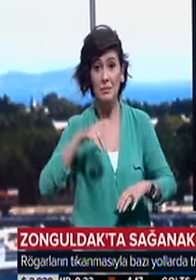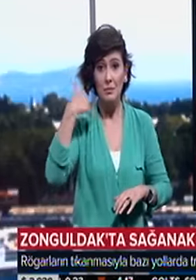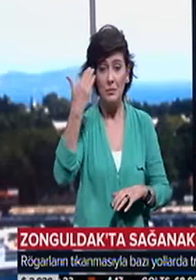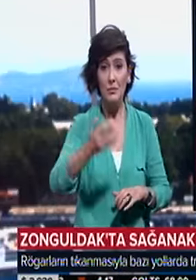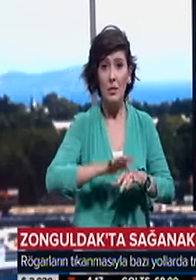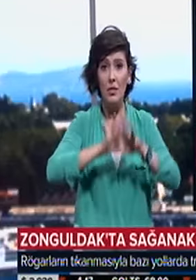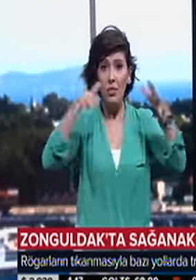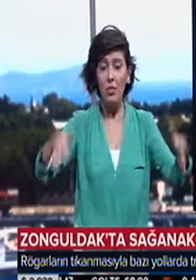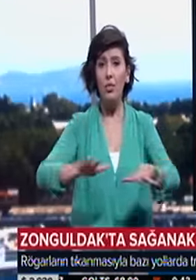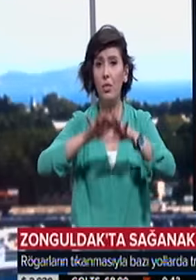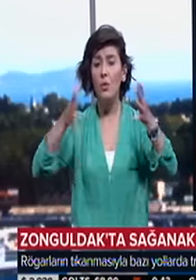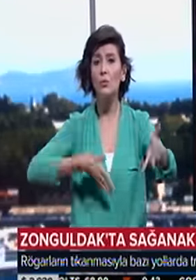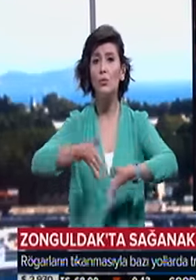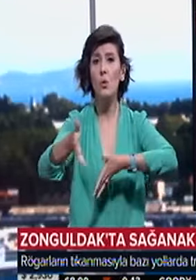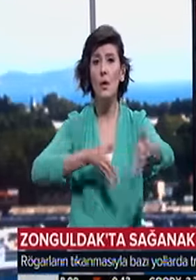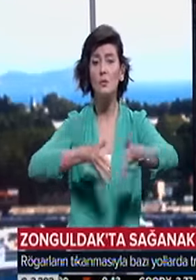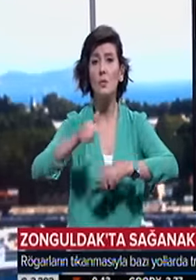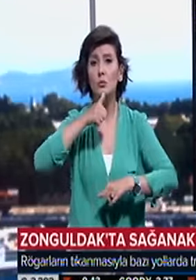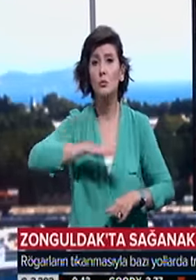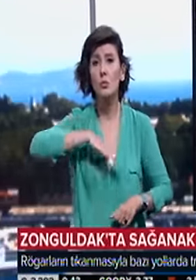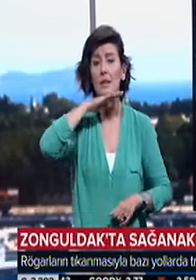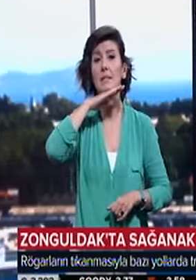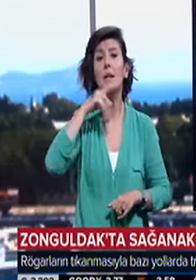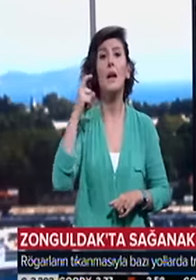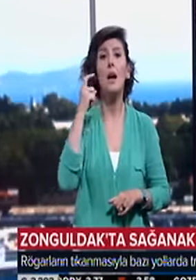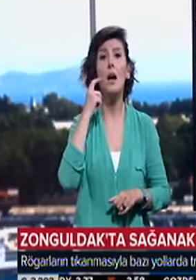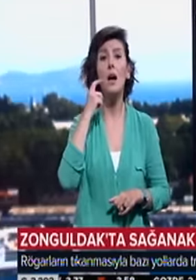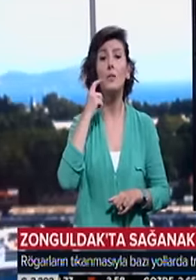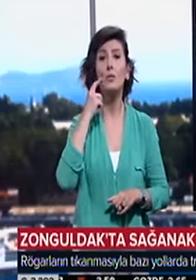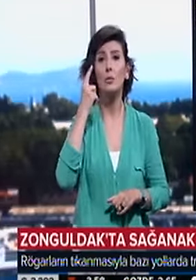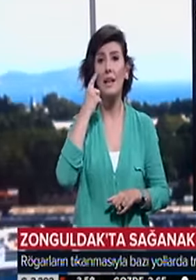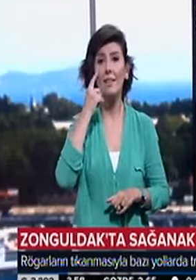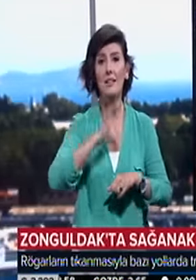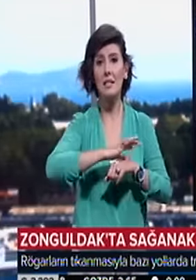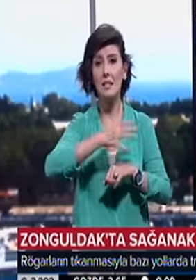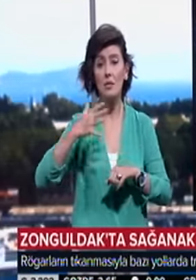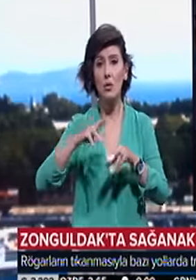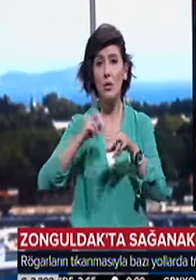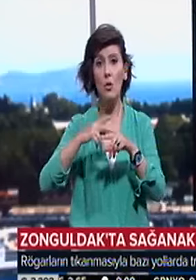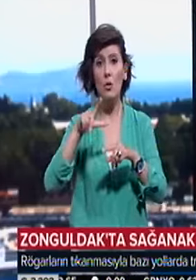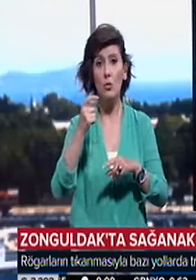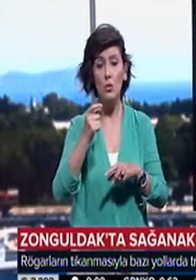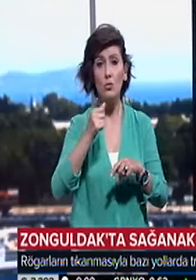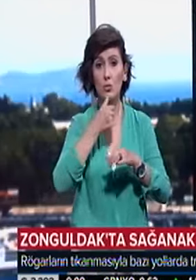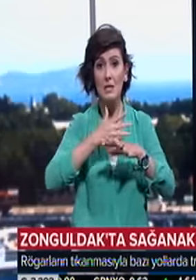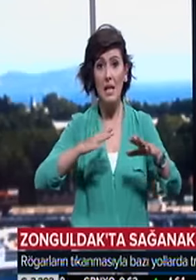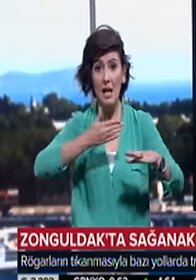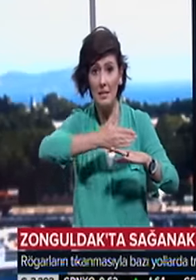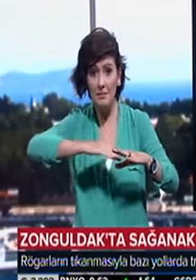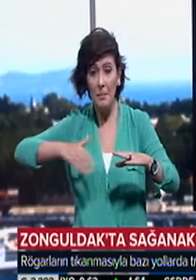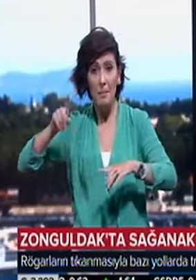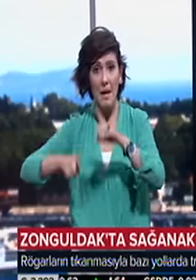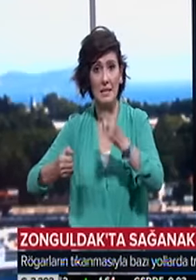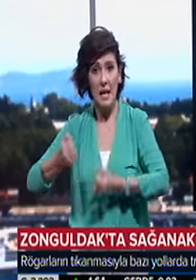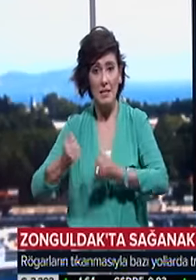Sağanak sonrası rögarlar taştı, sokak ve caddeleri su bastı. Atatürk Devlet Hastanesi ve Kozlu Sahil